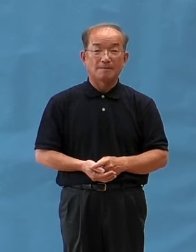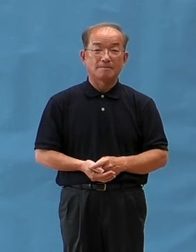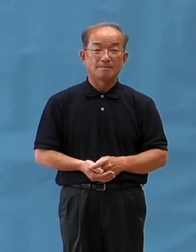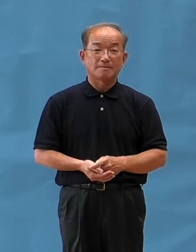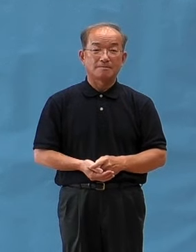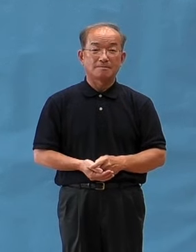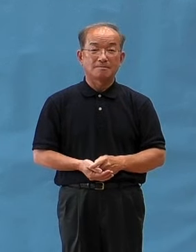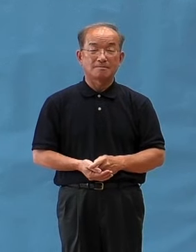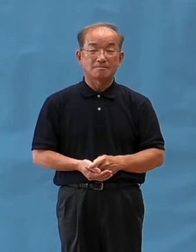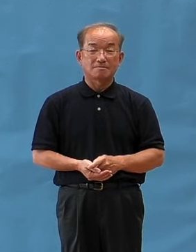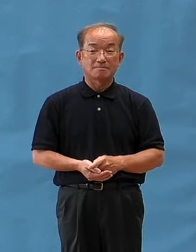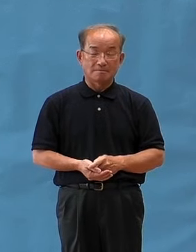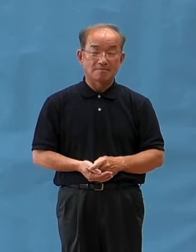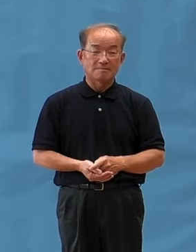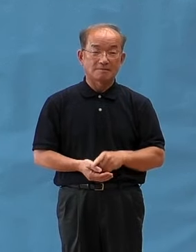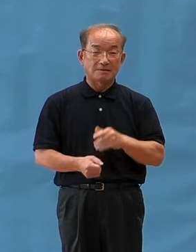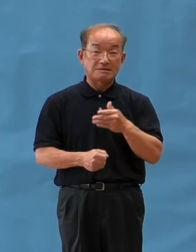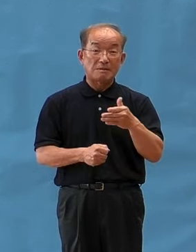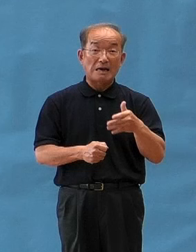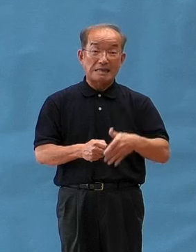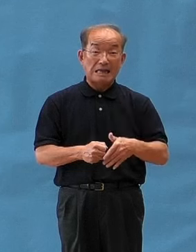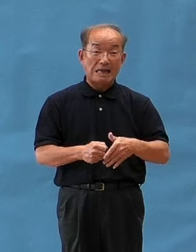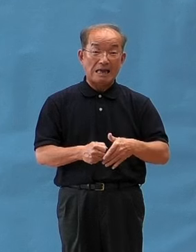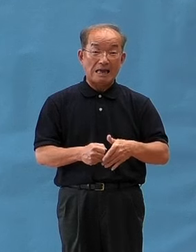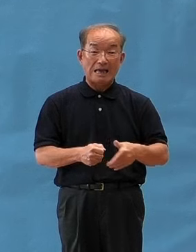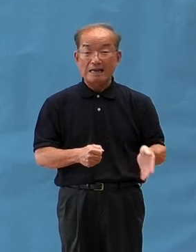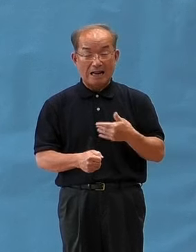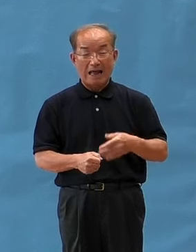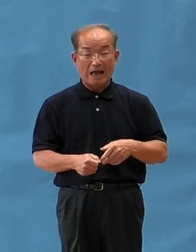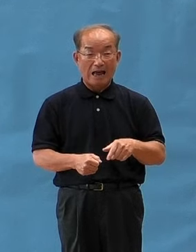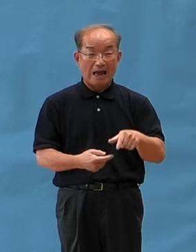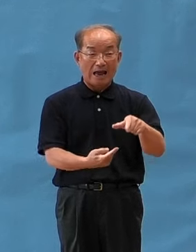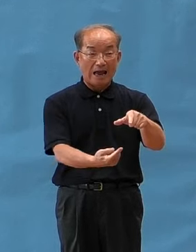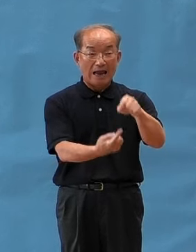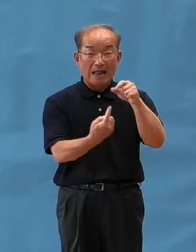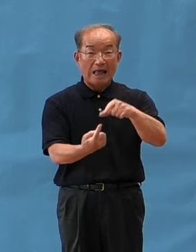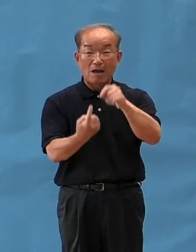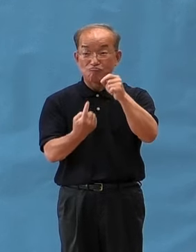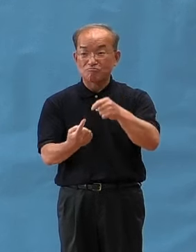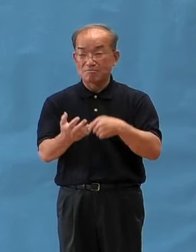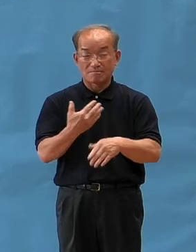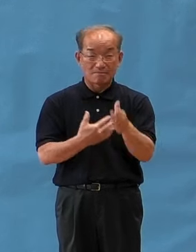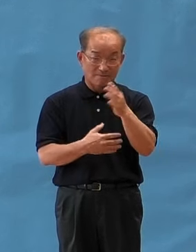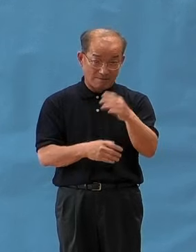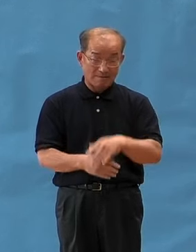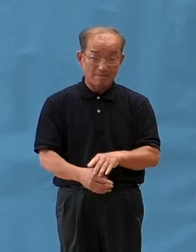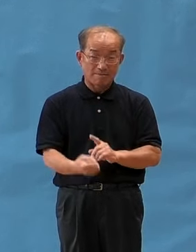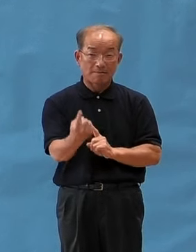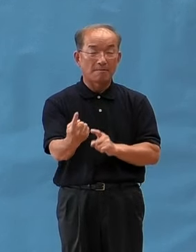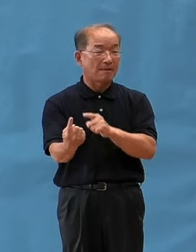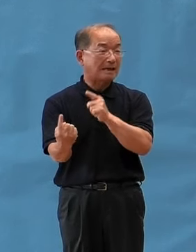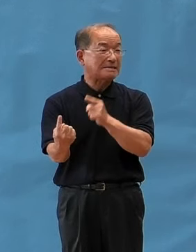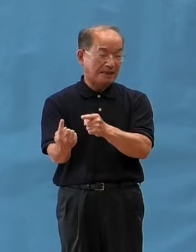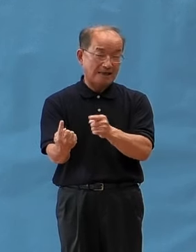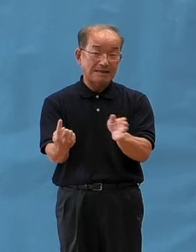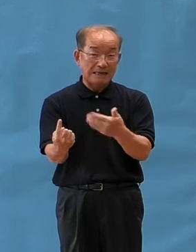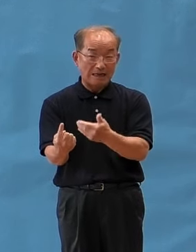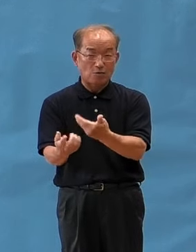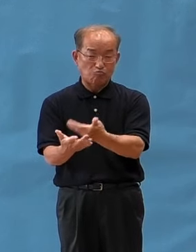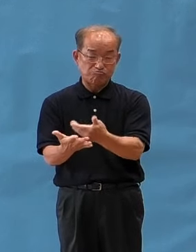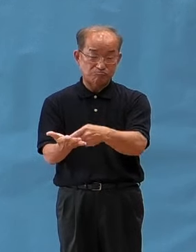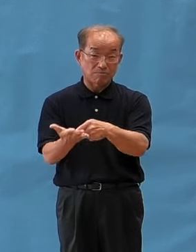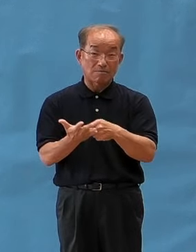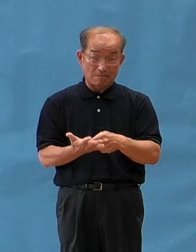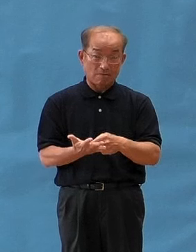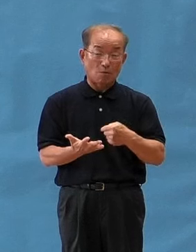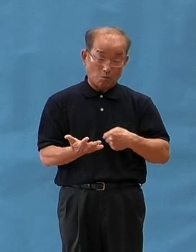引く手あまたがあって島根県がこれって選ぶっていうそういう状況でもないので、やっぱり相手方からのアプローチもあり、こちら